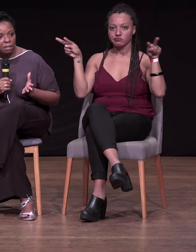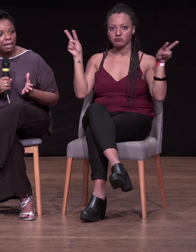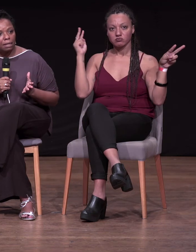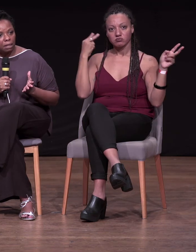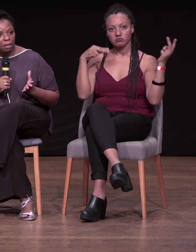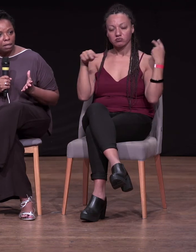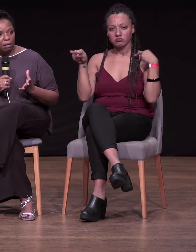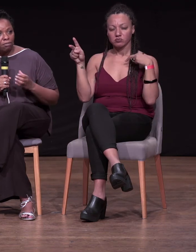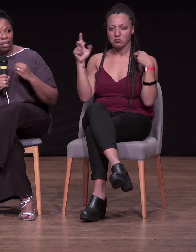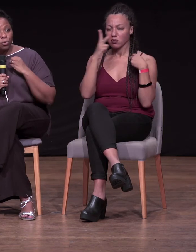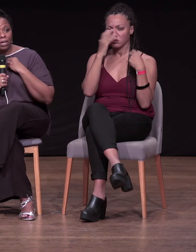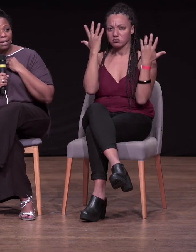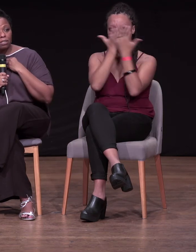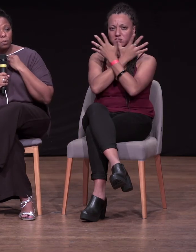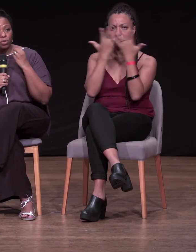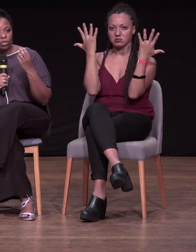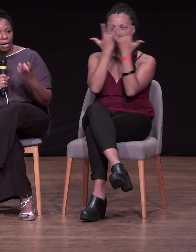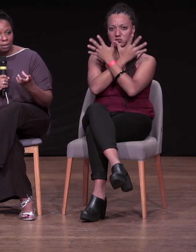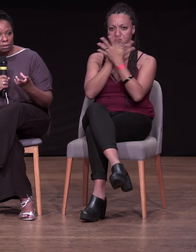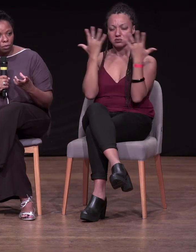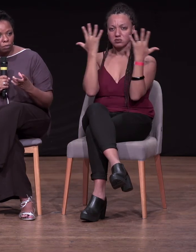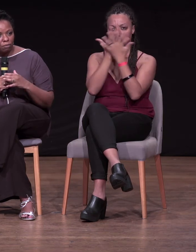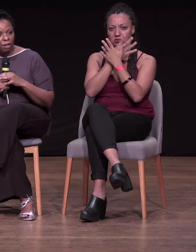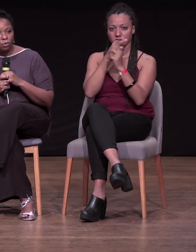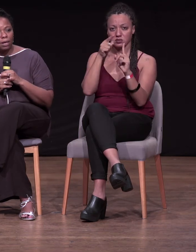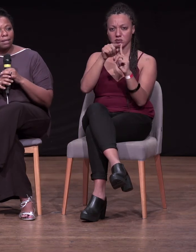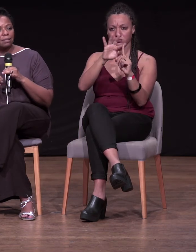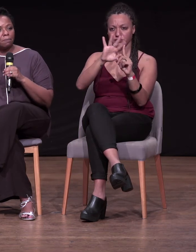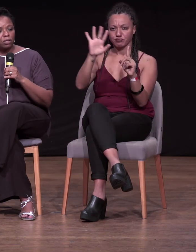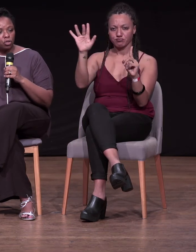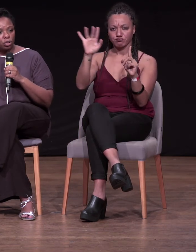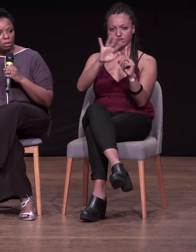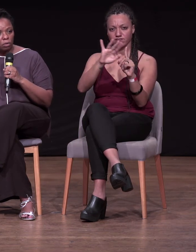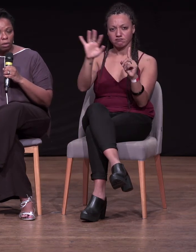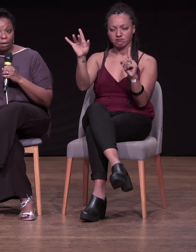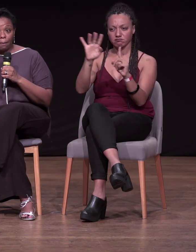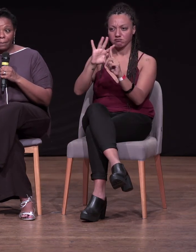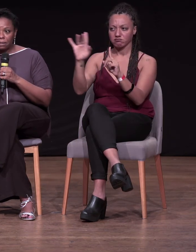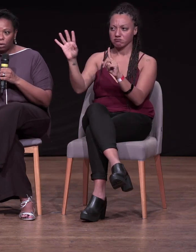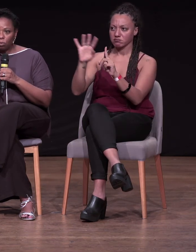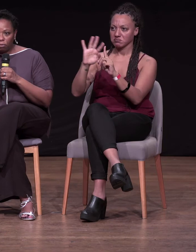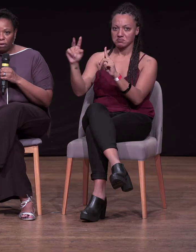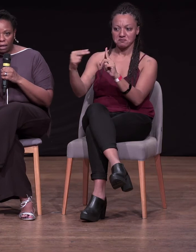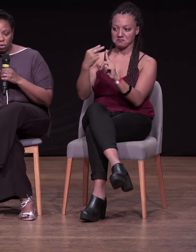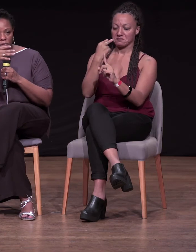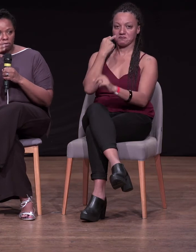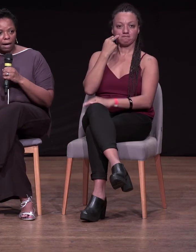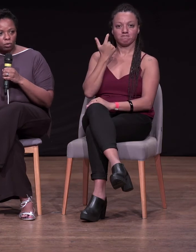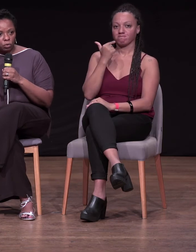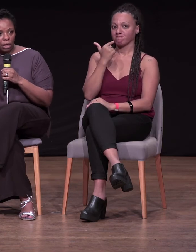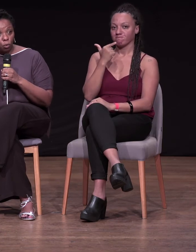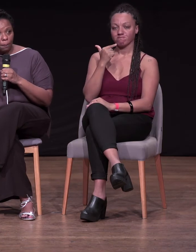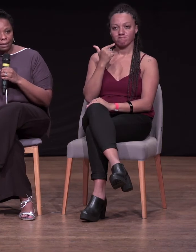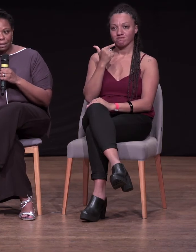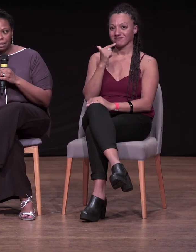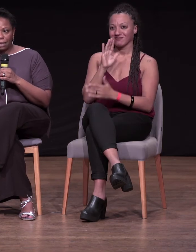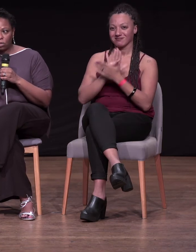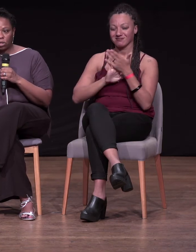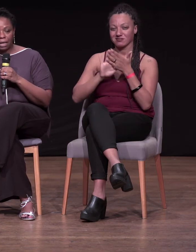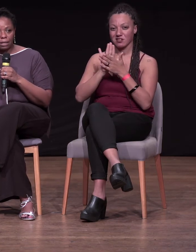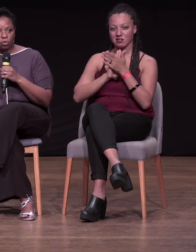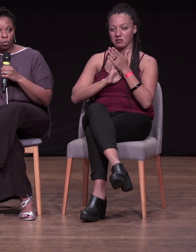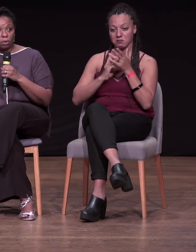através dele, veem o que elas projetam, veem o que elas imaginam, mas não o veem de fato. Nenhuma